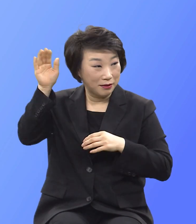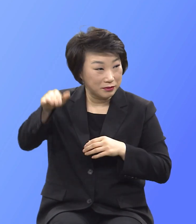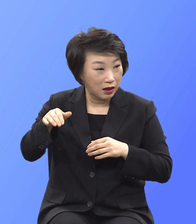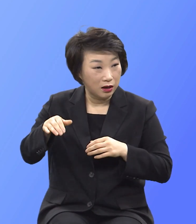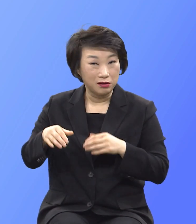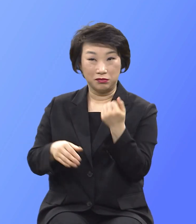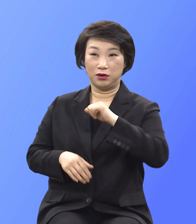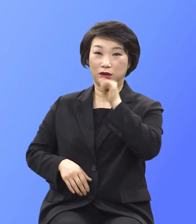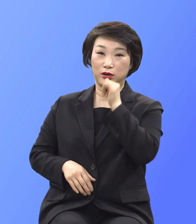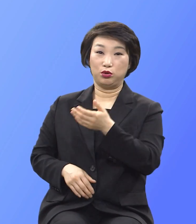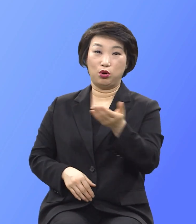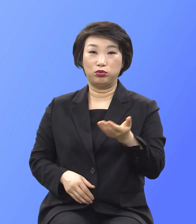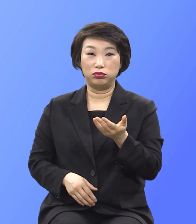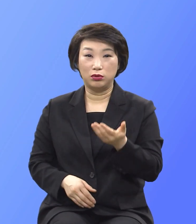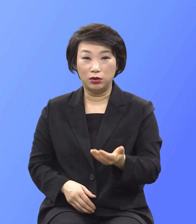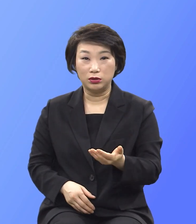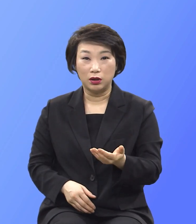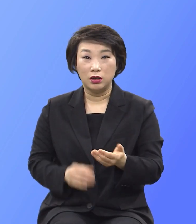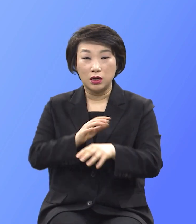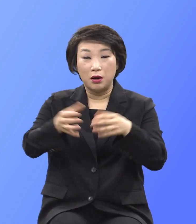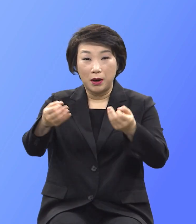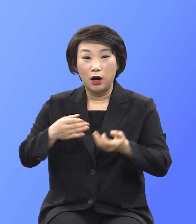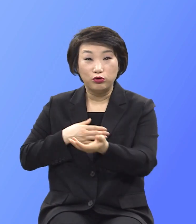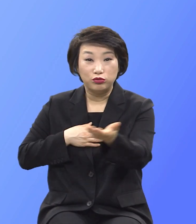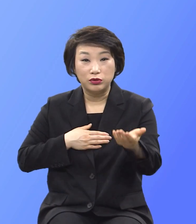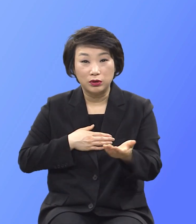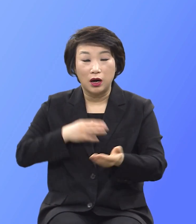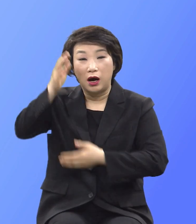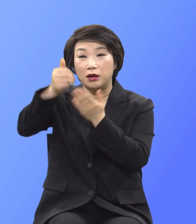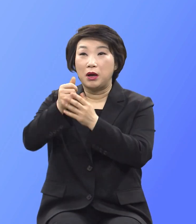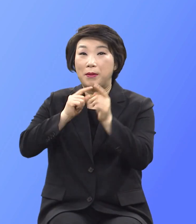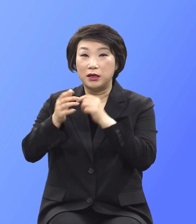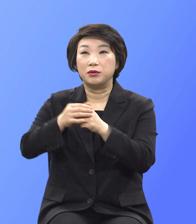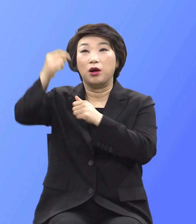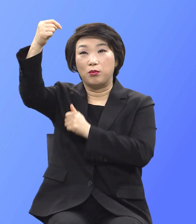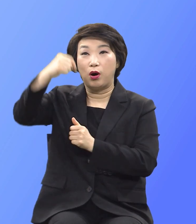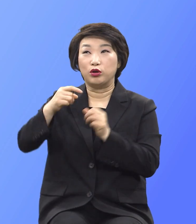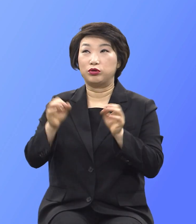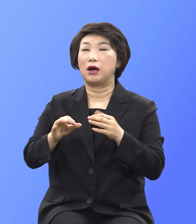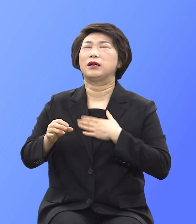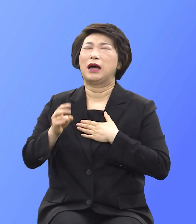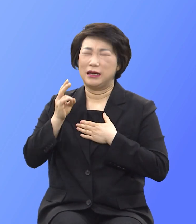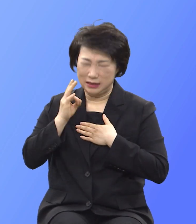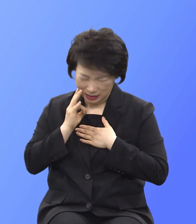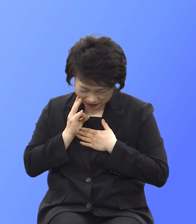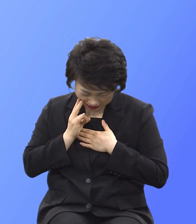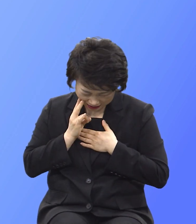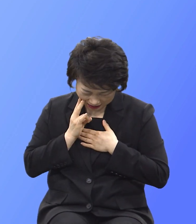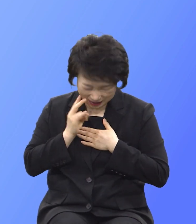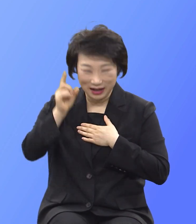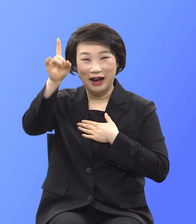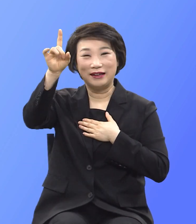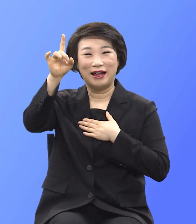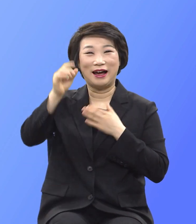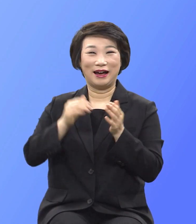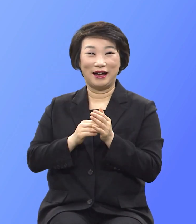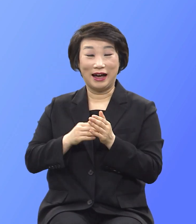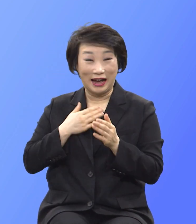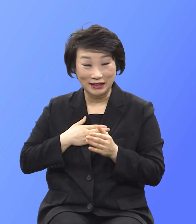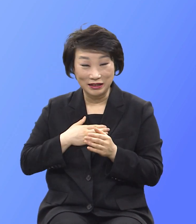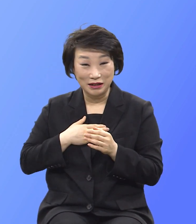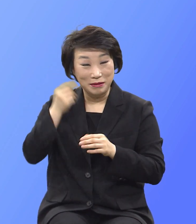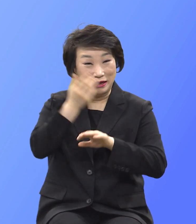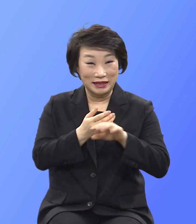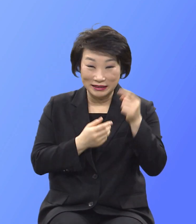굴복 안 차려. 여러분 잘 들어야 돼. 우리는 하나님 말씀이 떨어지는 순간 그저